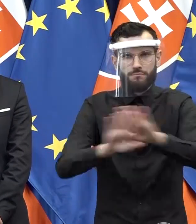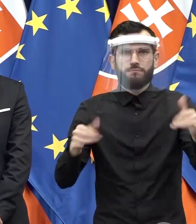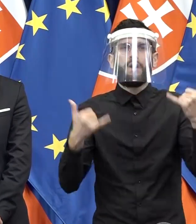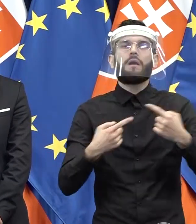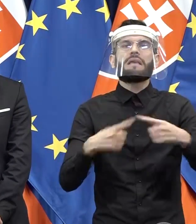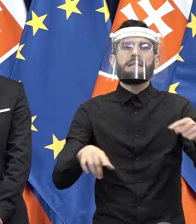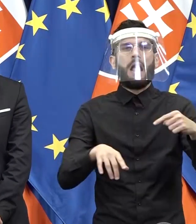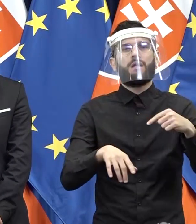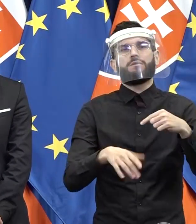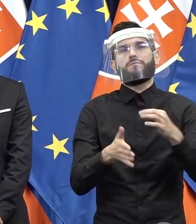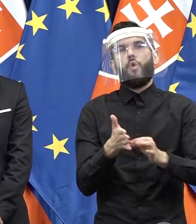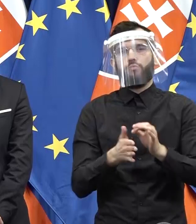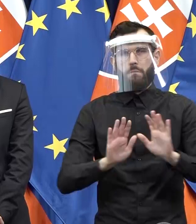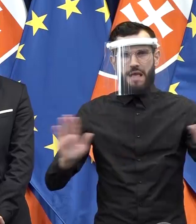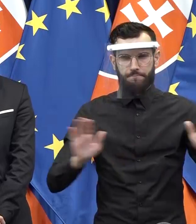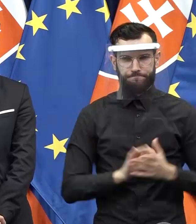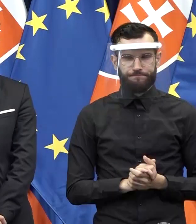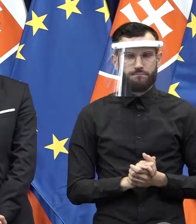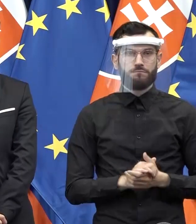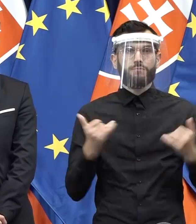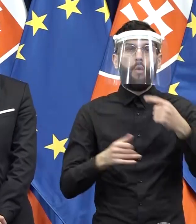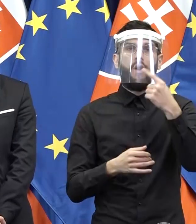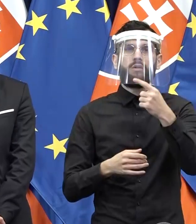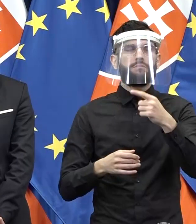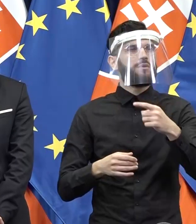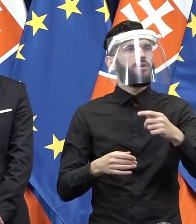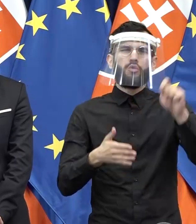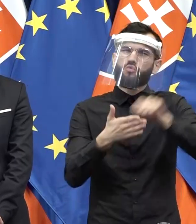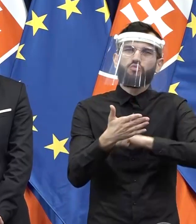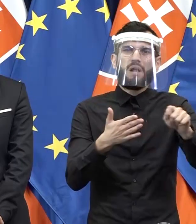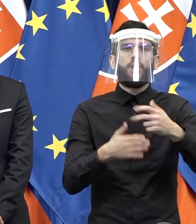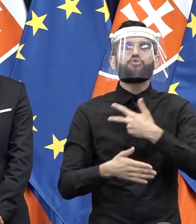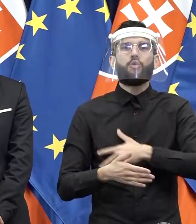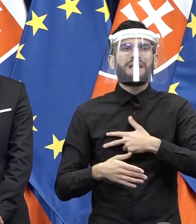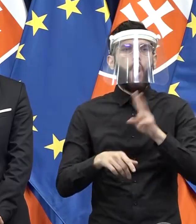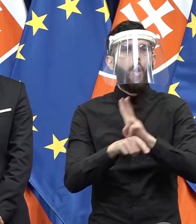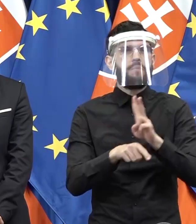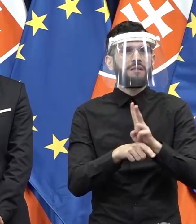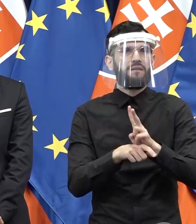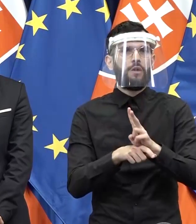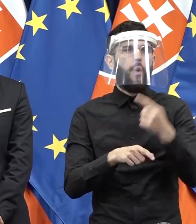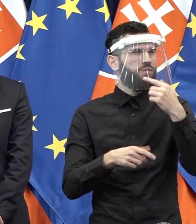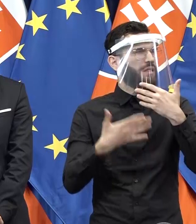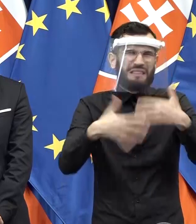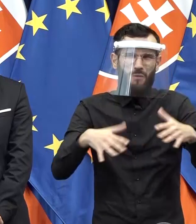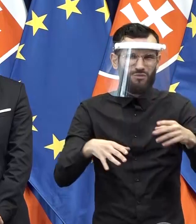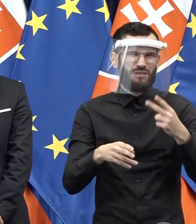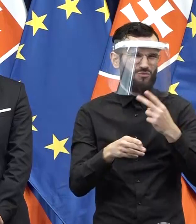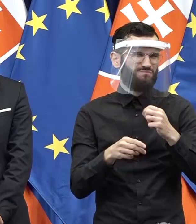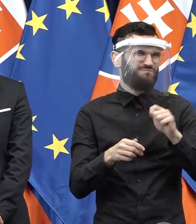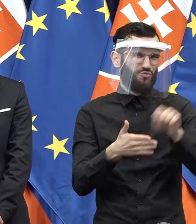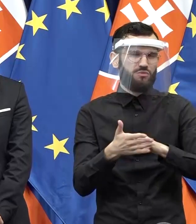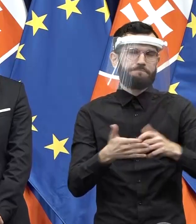a treba ho urobiť. Povedali sme, že nebudeme rušiť žiadne sociálne opatrenie, ale toto sociálne opatrenie dnes sa